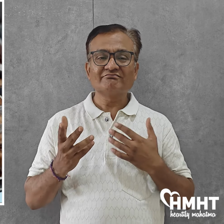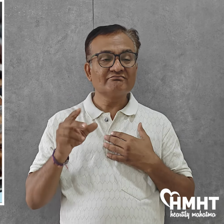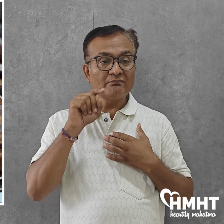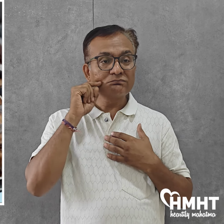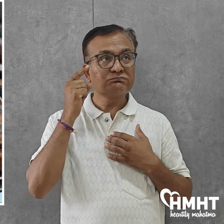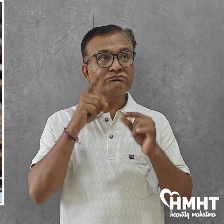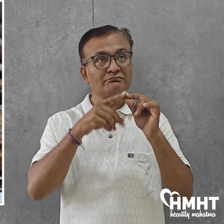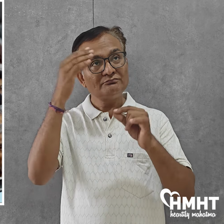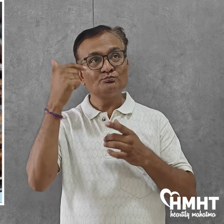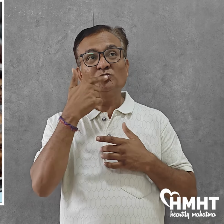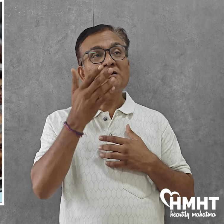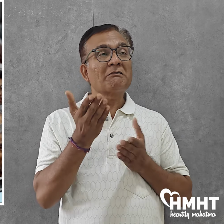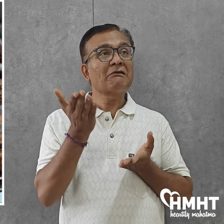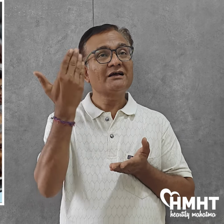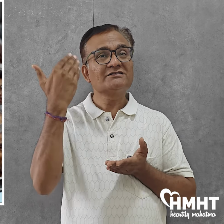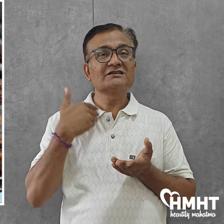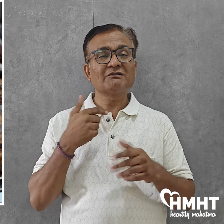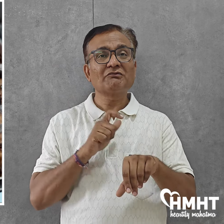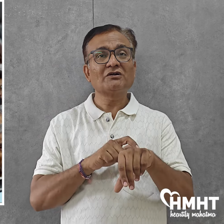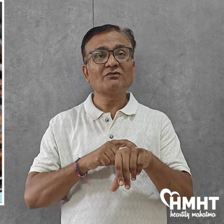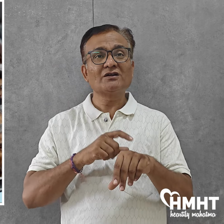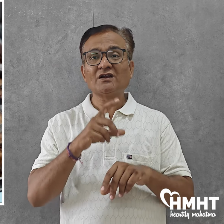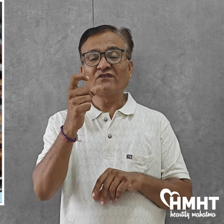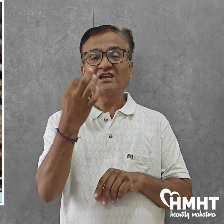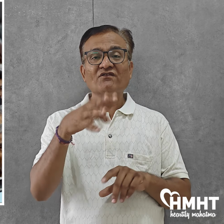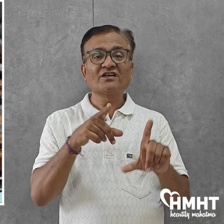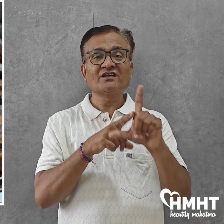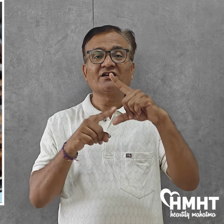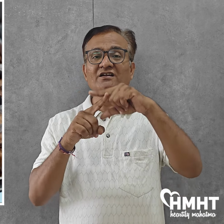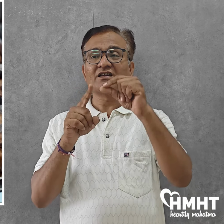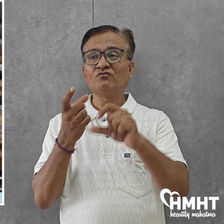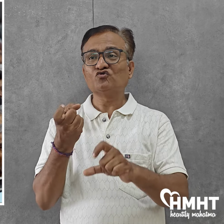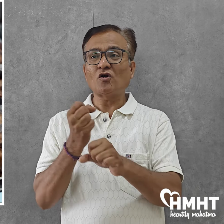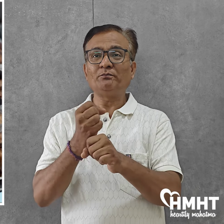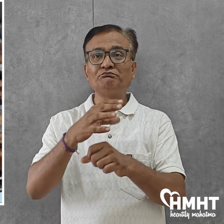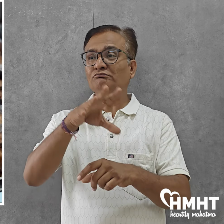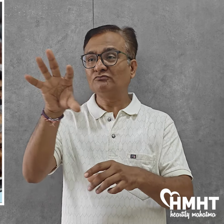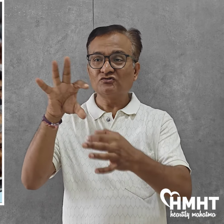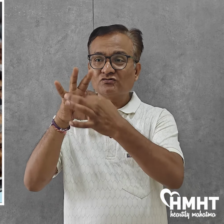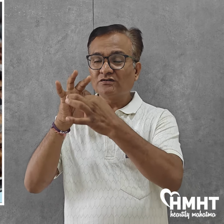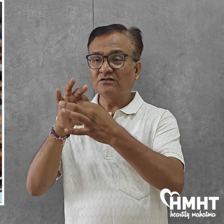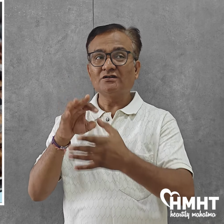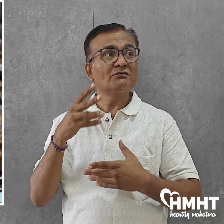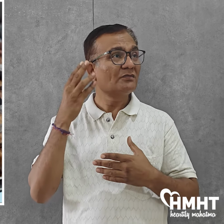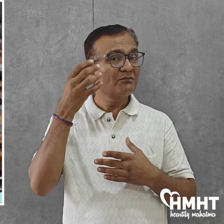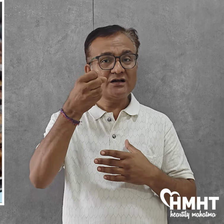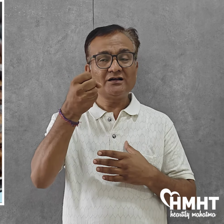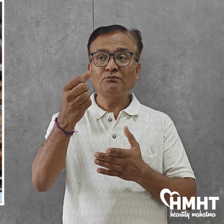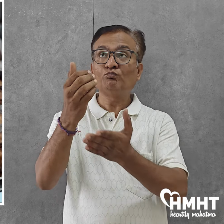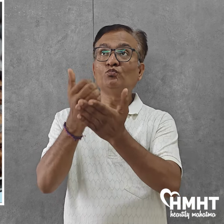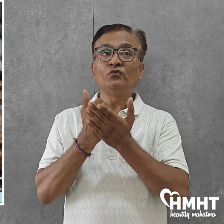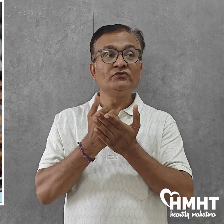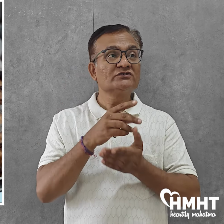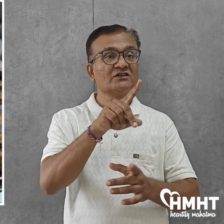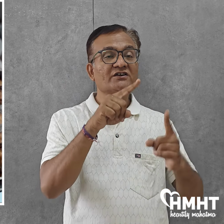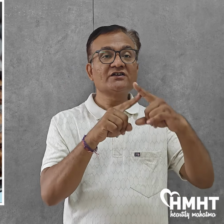લાસ્ટ ટાઈમ હું નવી કંપનીમાં જોઈન થયો હતો તો મને એક જ સવાલ થયા કરે છે કે મને કોઈ પણ ટાસ્ક આપશે ને મારાથી પરફોર્મ નહીં થઈ તો લોકો